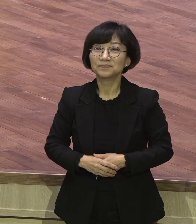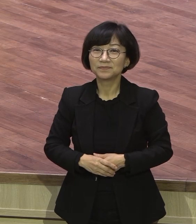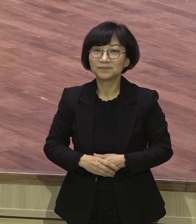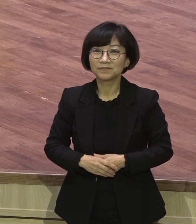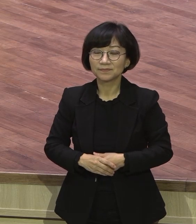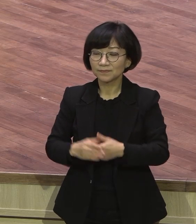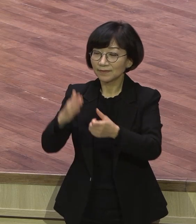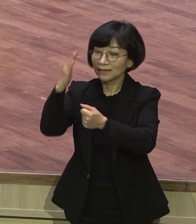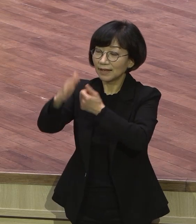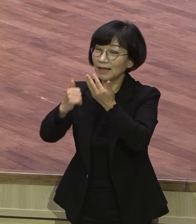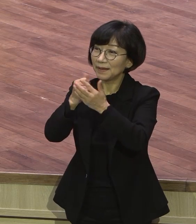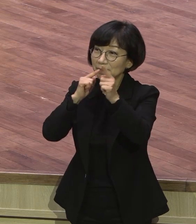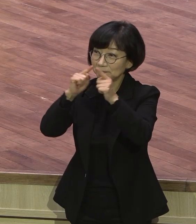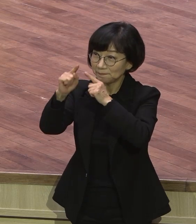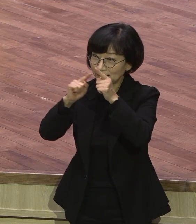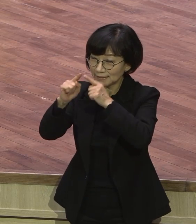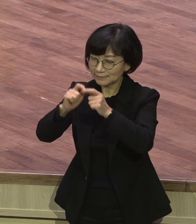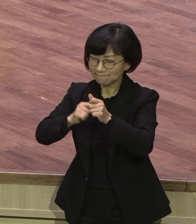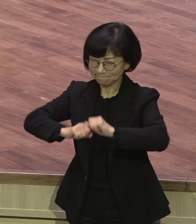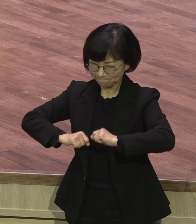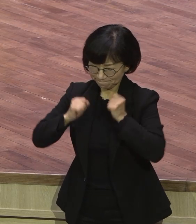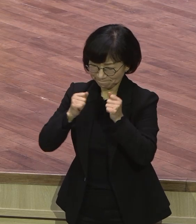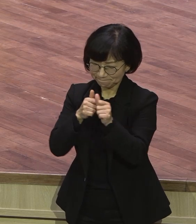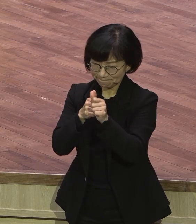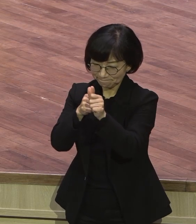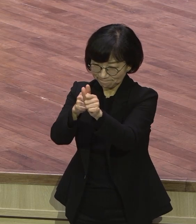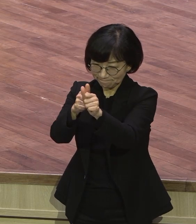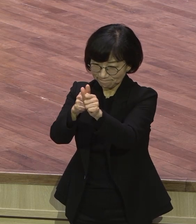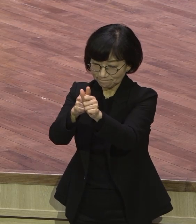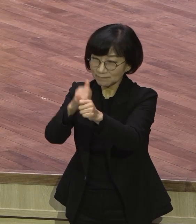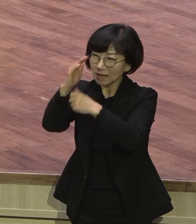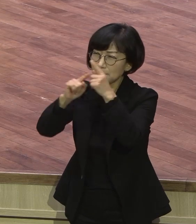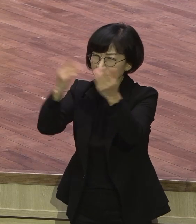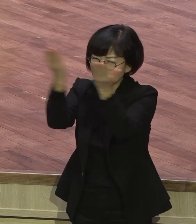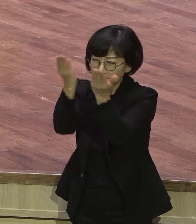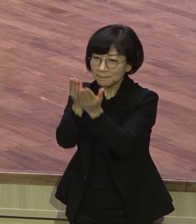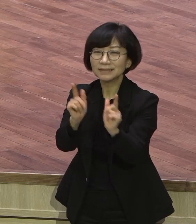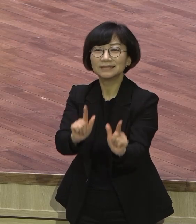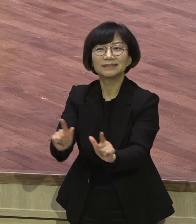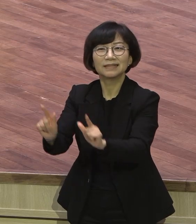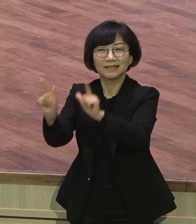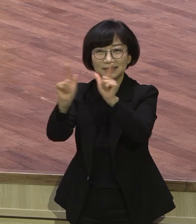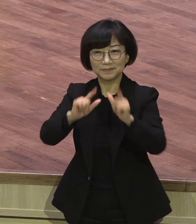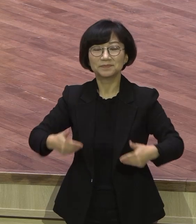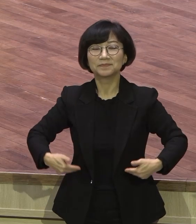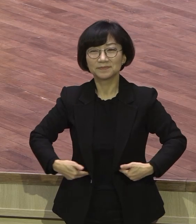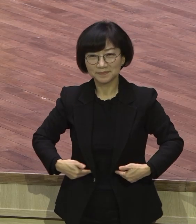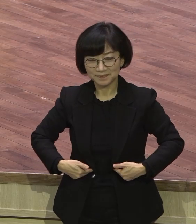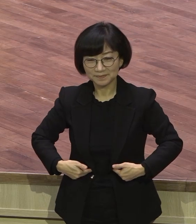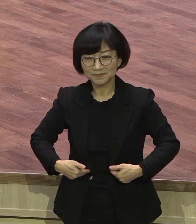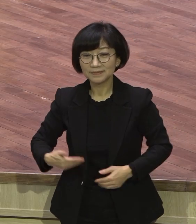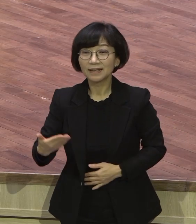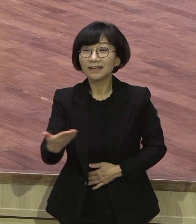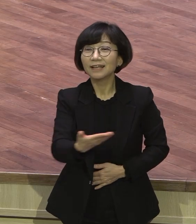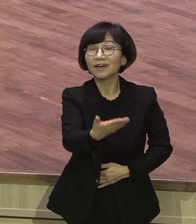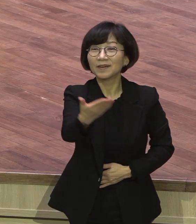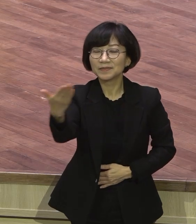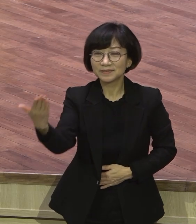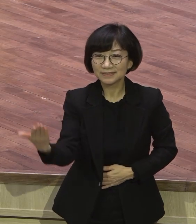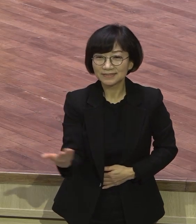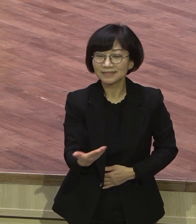거룩하고 복된 인생이다 라는 말씀 연계 모든 성도들 삶이 우리의